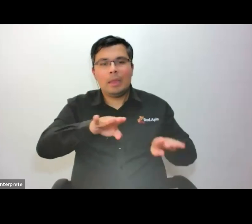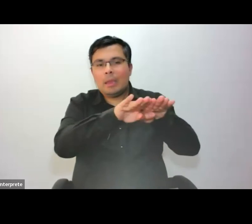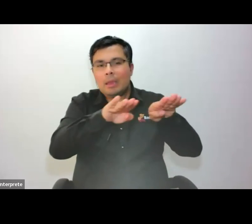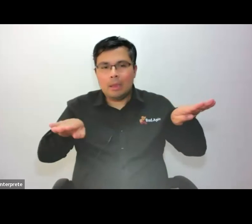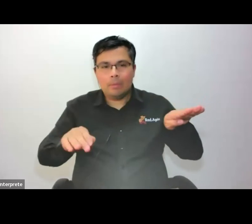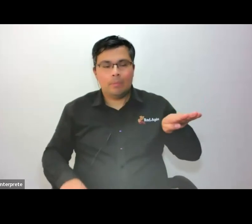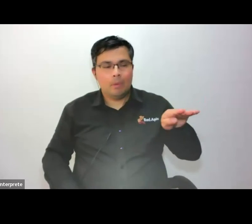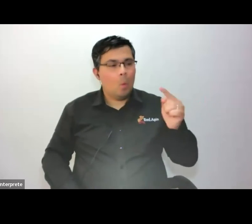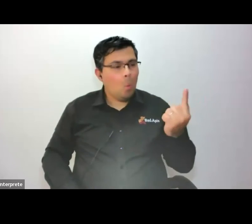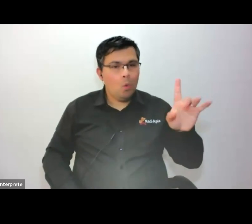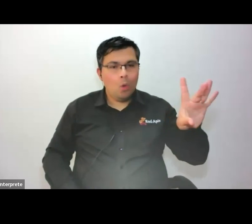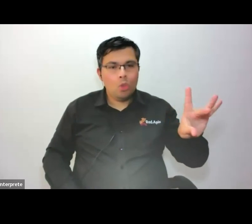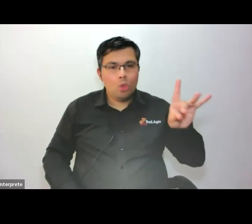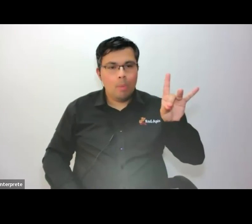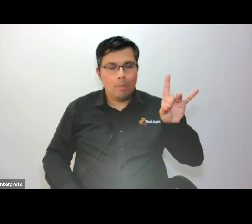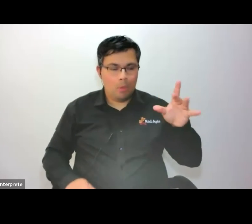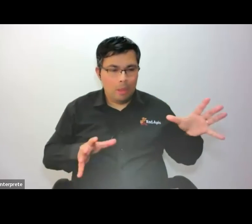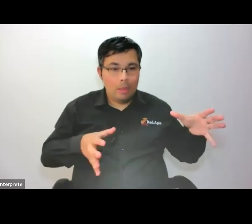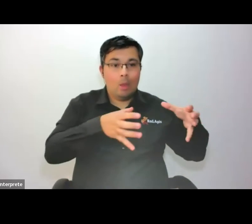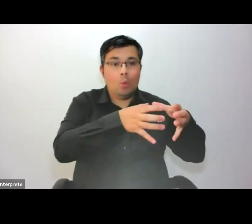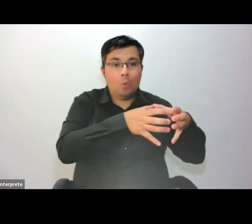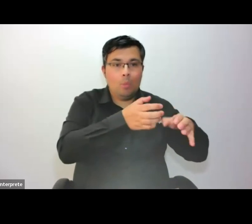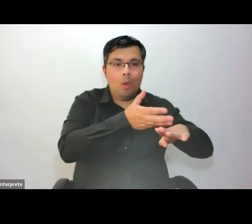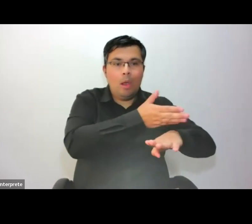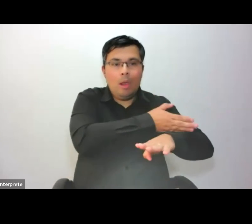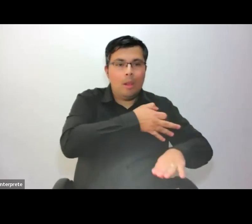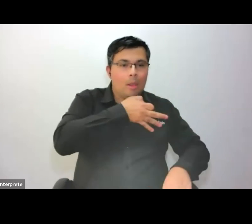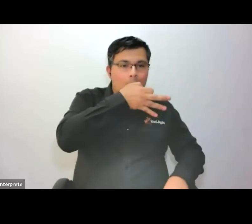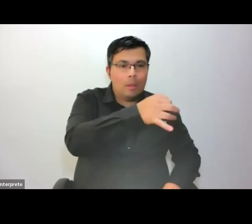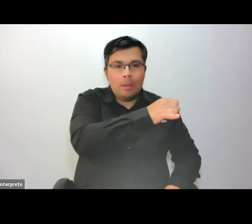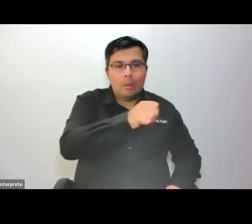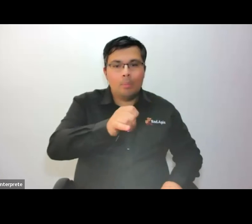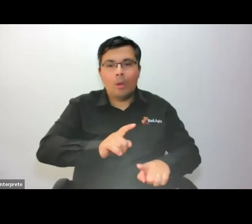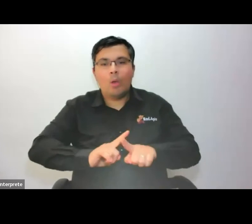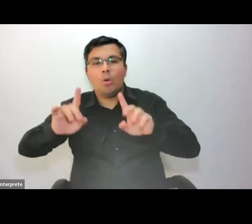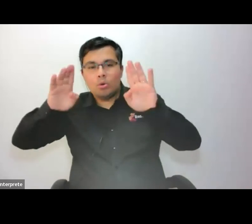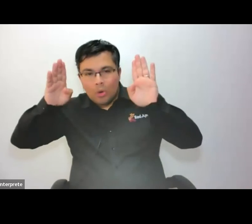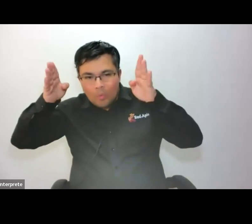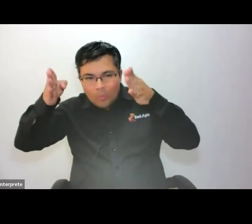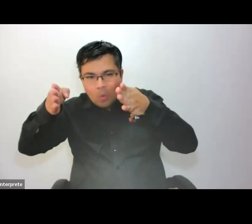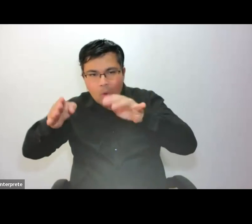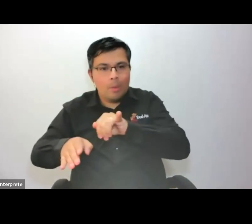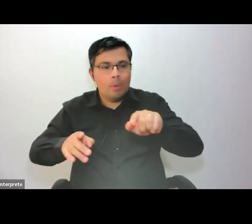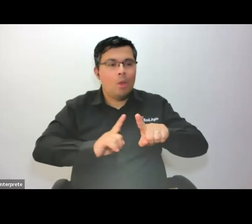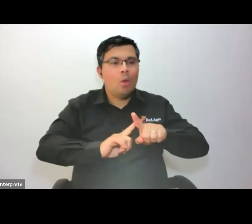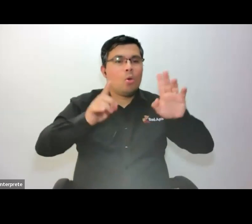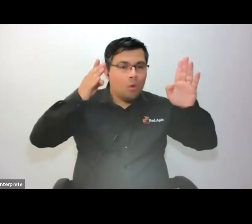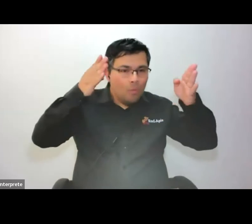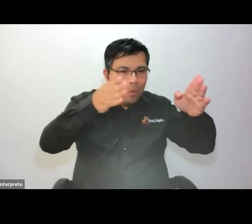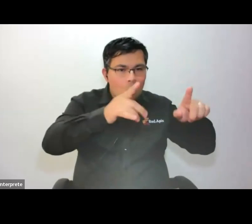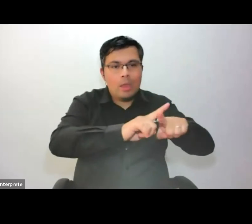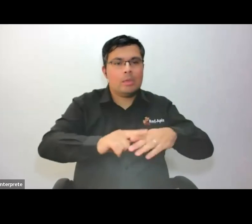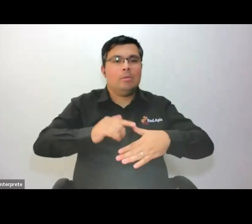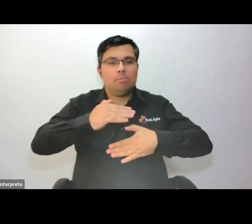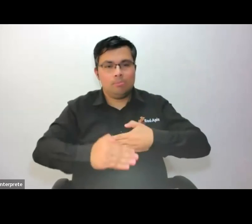uno, este grupo que les comentaba al inicio, luego tendremos otros focos que complementan, que robustecen